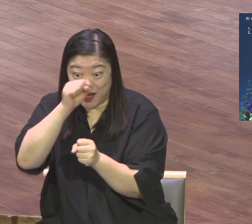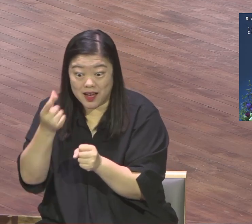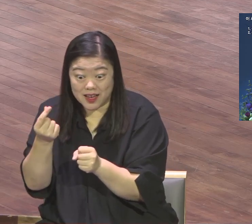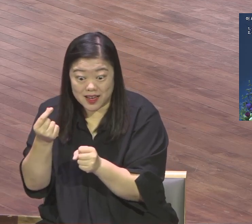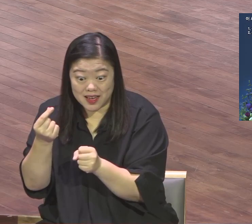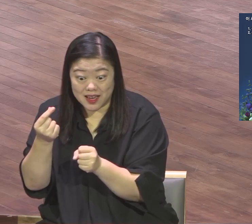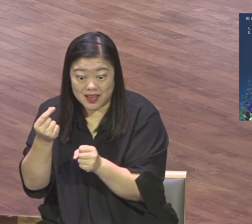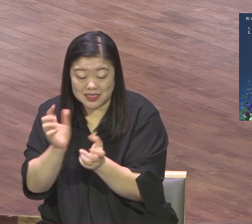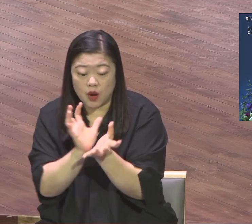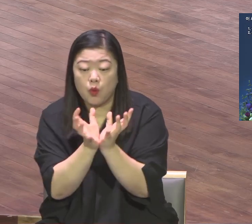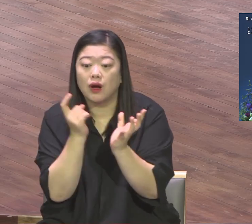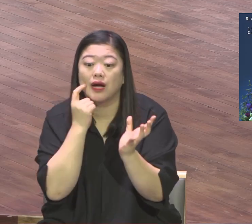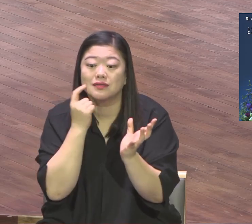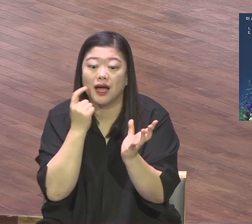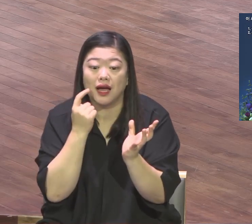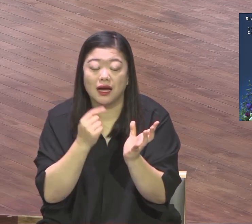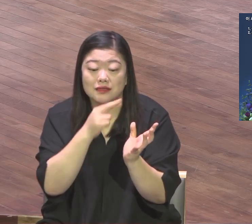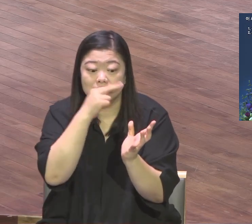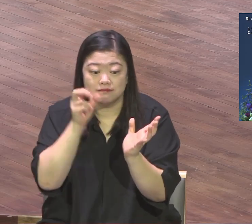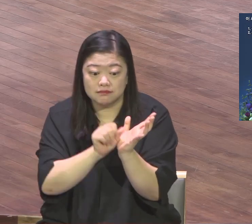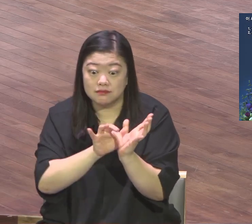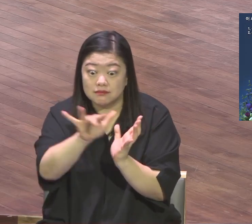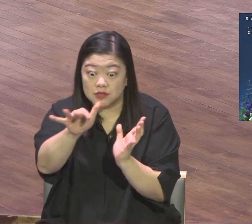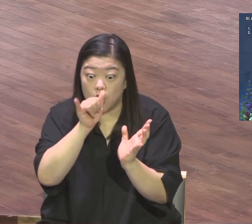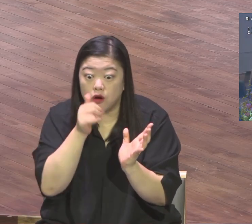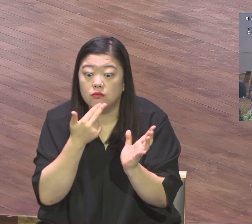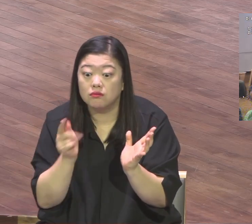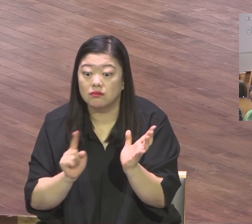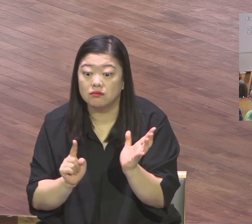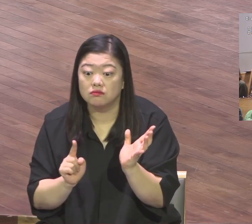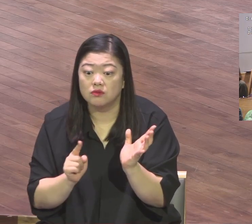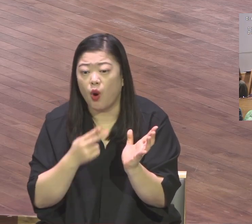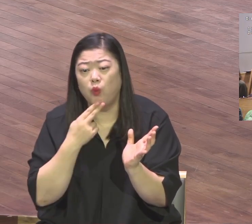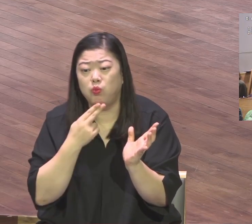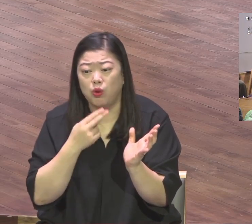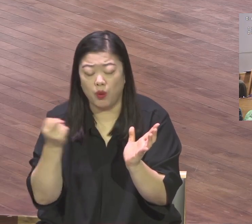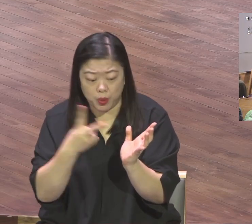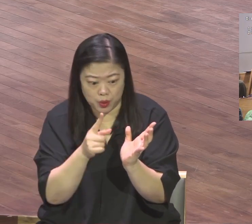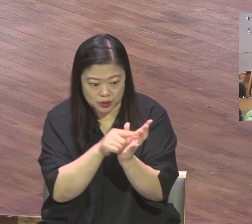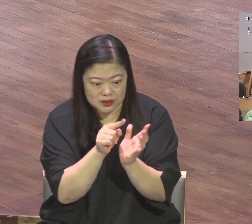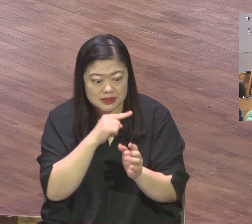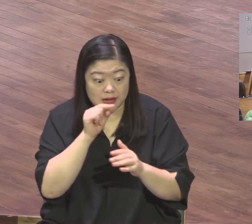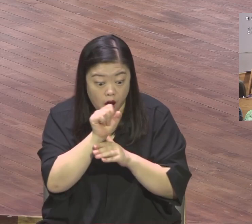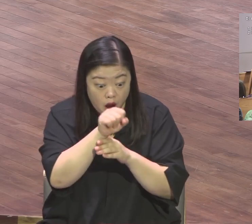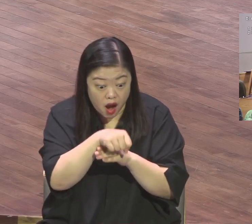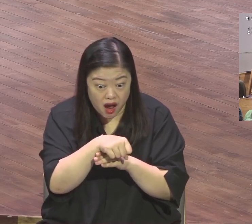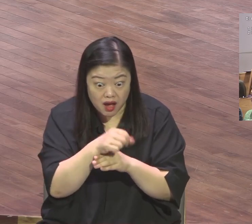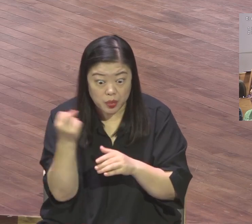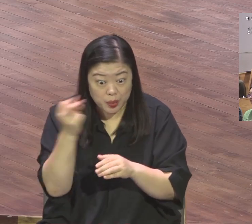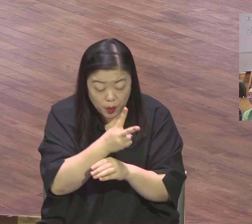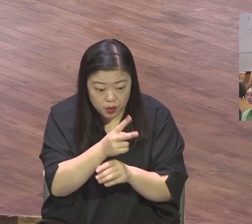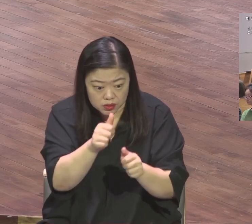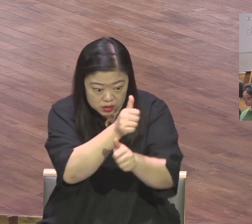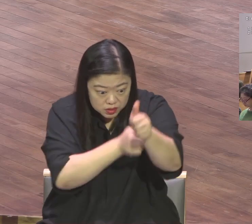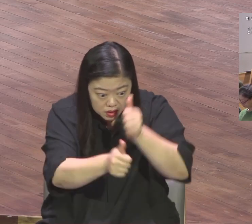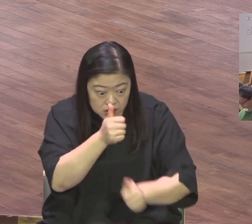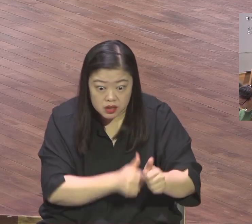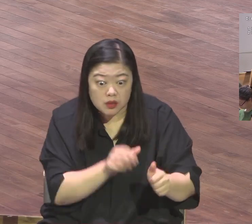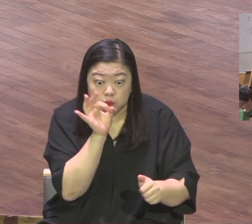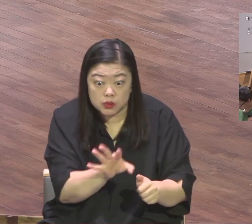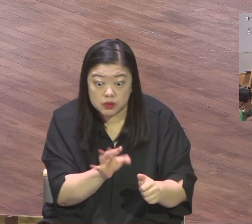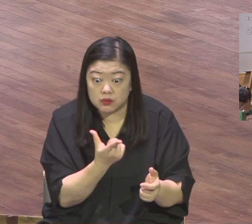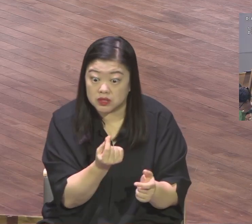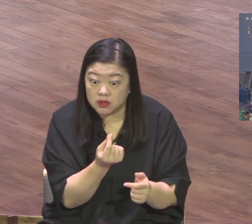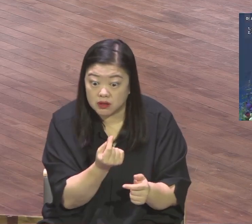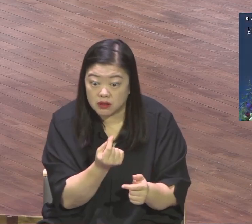하나님의 나라는 말에 있지 않고 오직 능력에 있느니라. 오늘 본문 17절 이에 보면 에베소에 사는